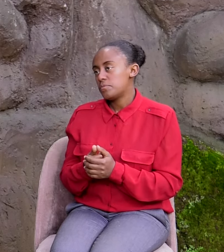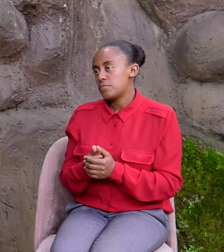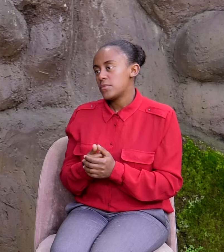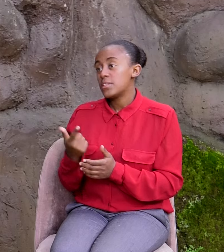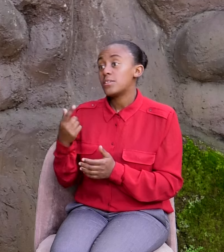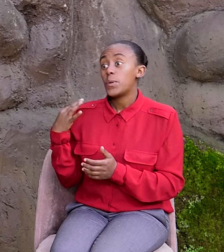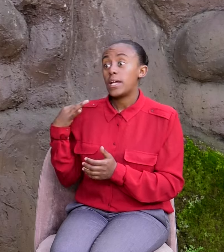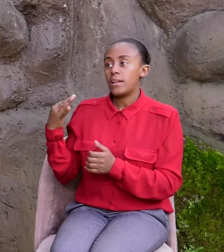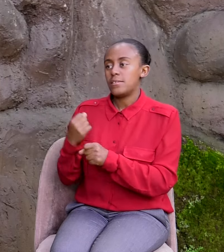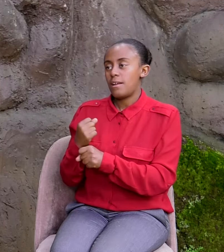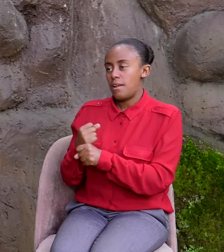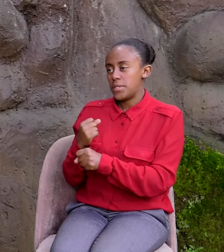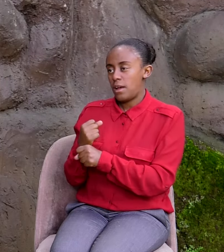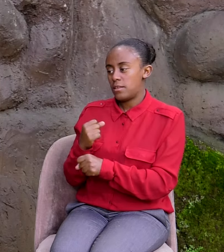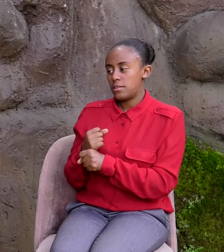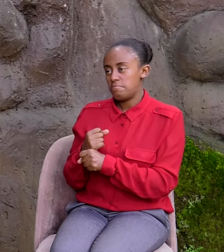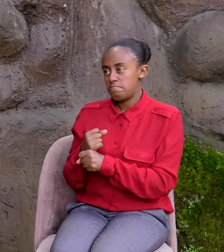ወደ ግል ስራ ለመስራትም